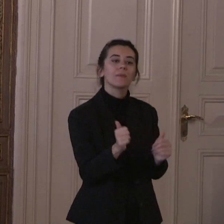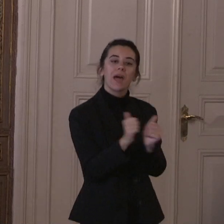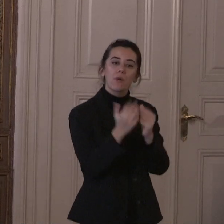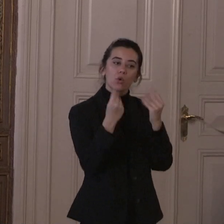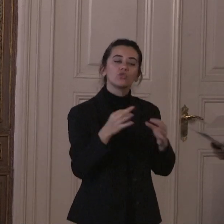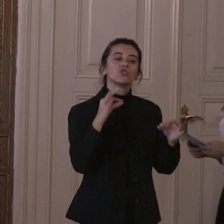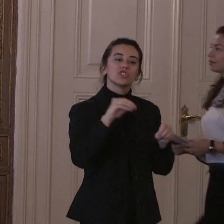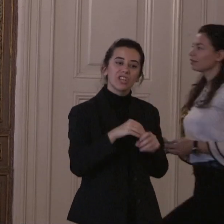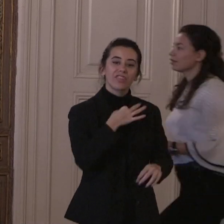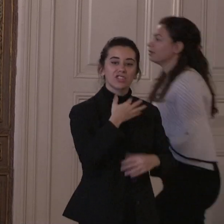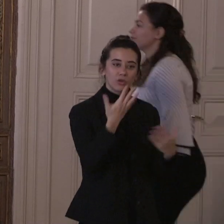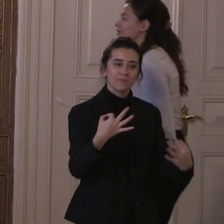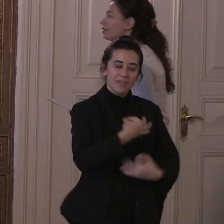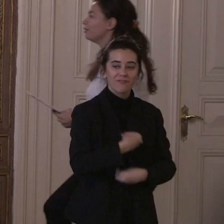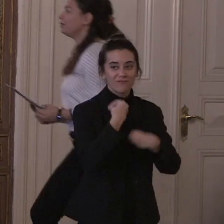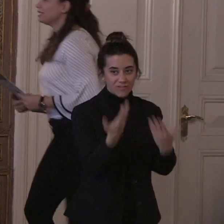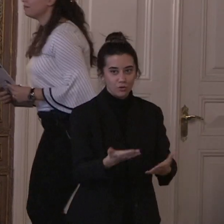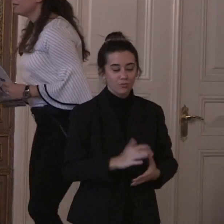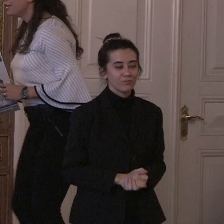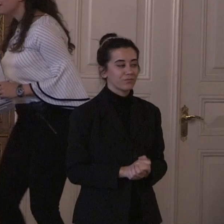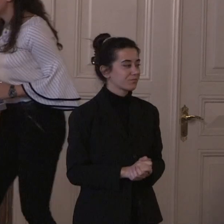Saygılar. Sağ olun.